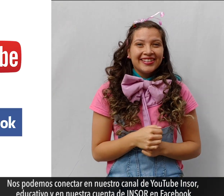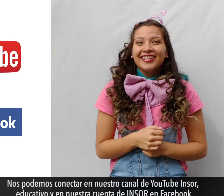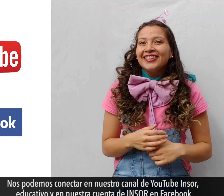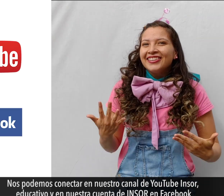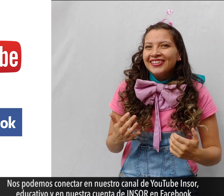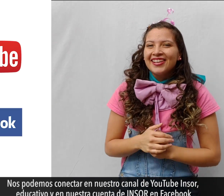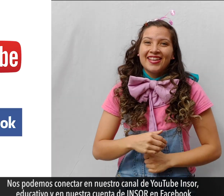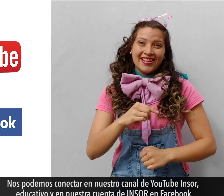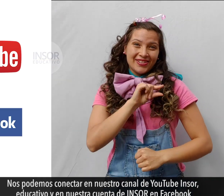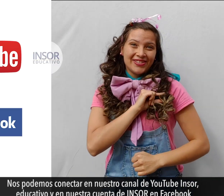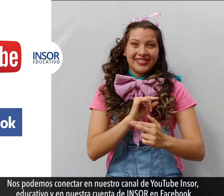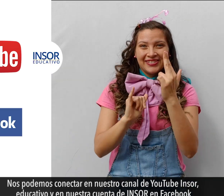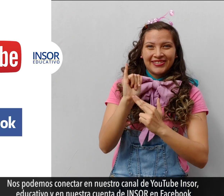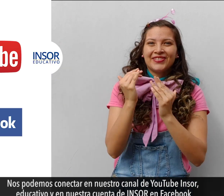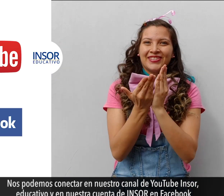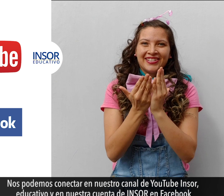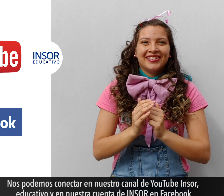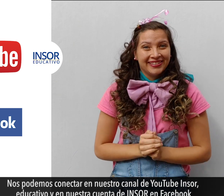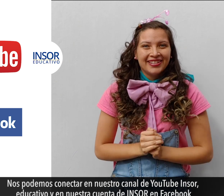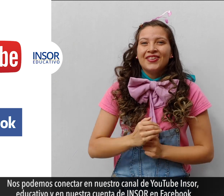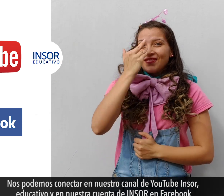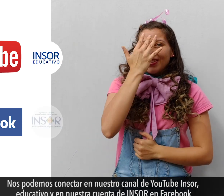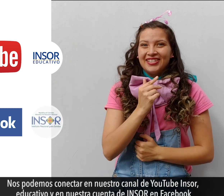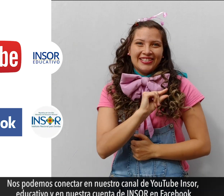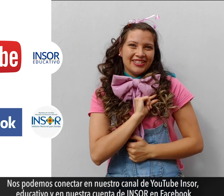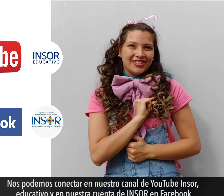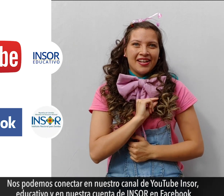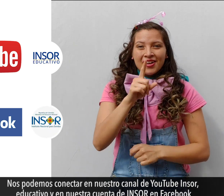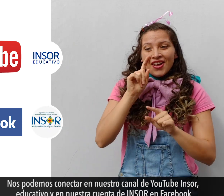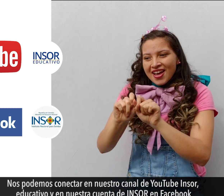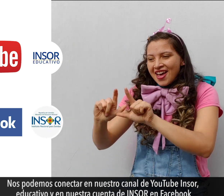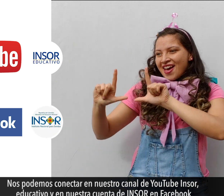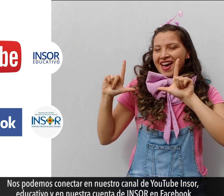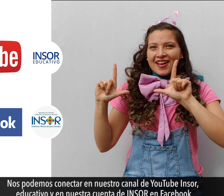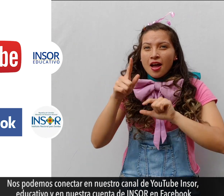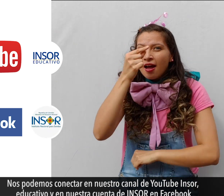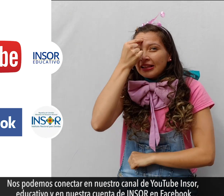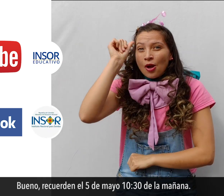Nos podemos conectar en nuestro canal de YouTube Insor Educativo en Facebook.